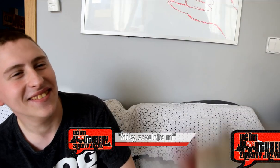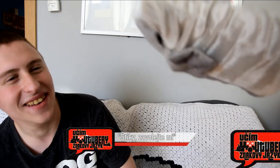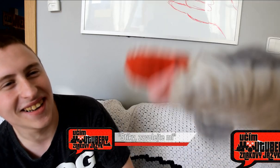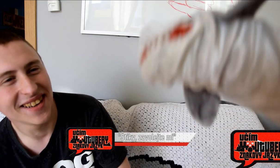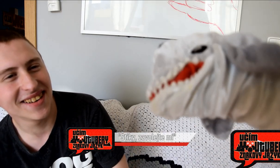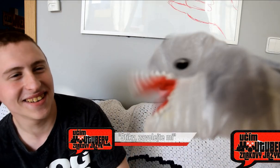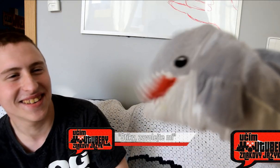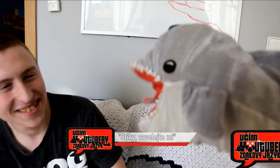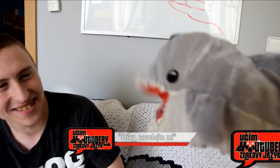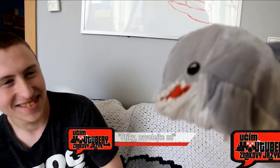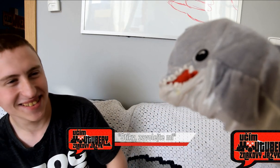mi! Dobrý?